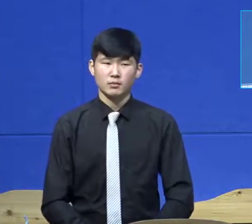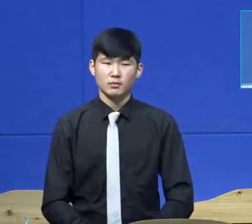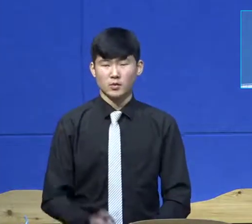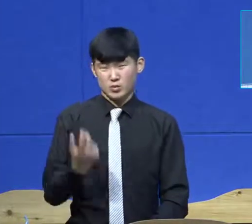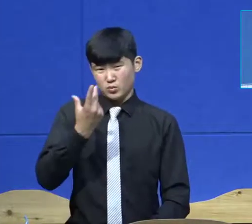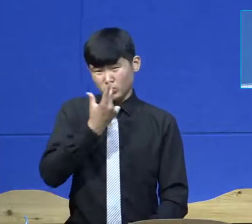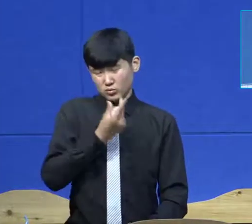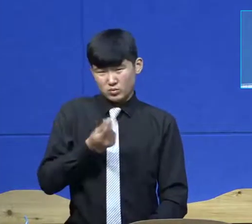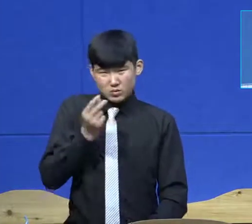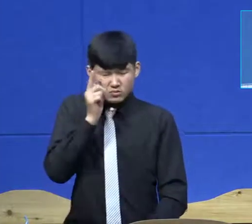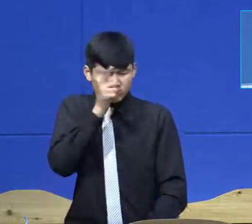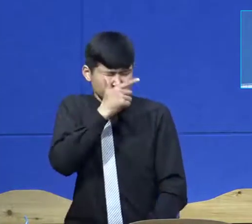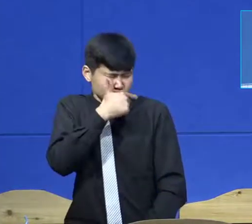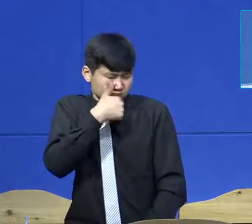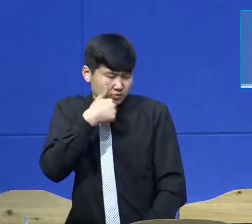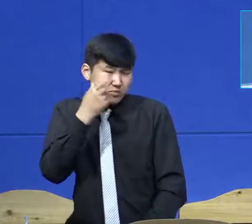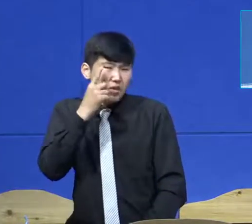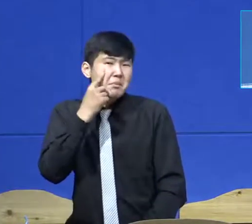Үнэхээр үзэгсэнтэй нэг эмэгтэйгийн зураг баха.